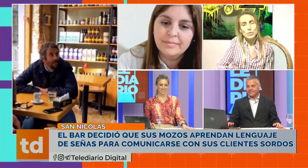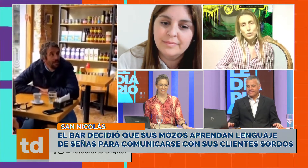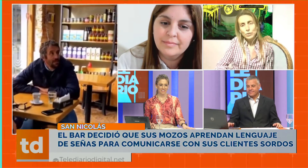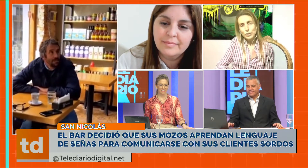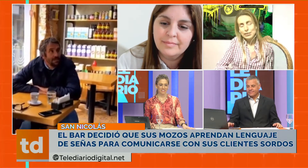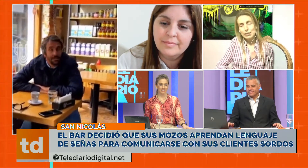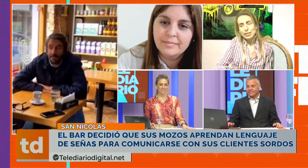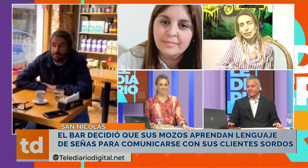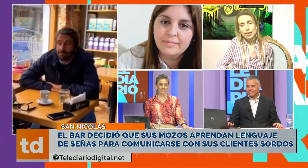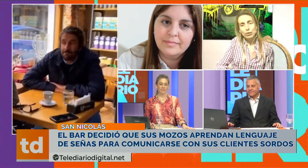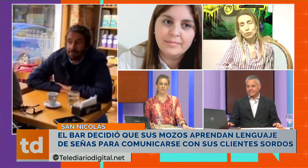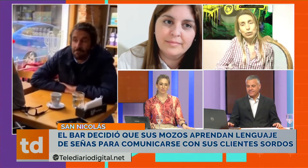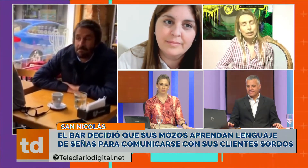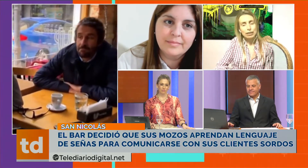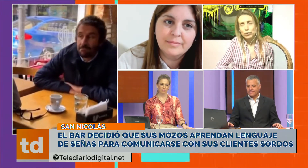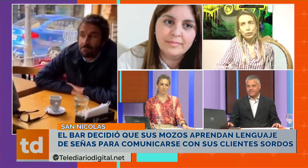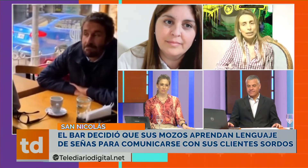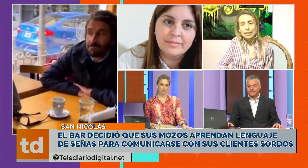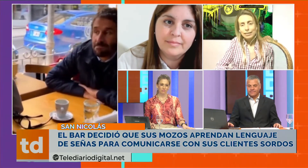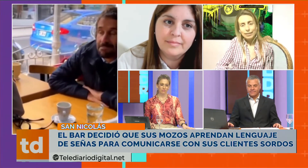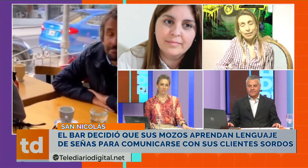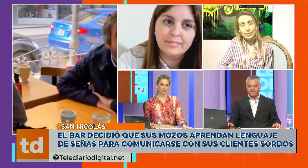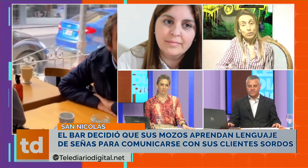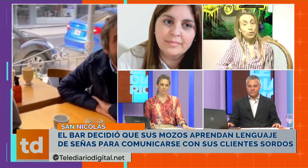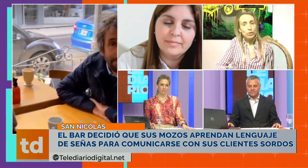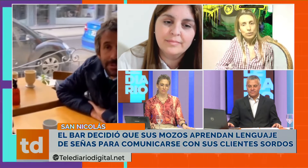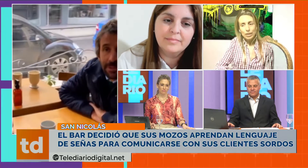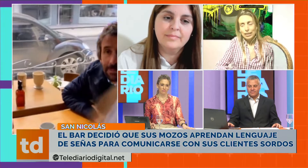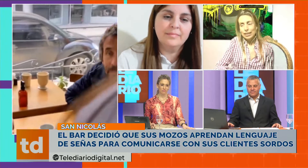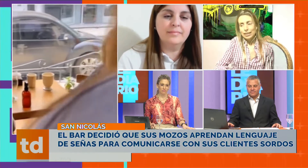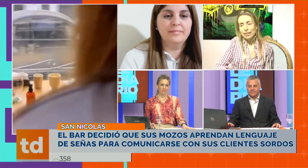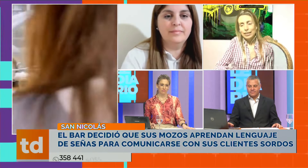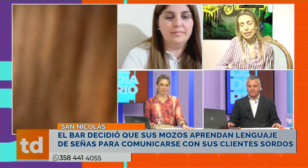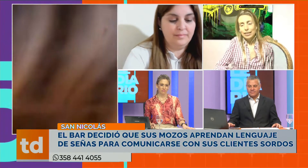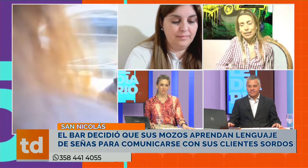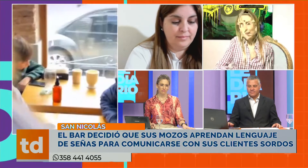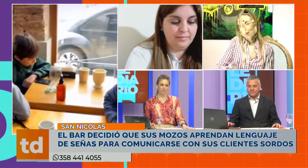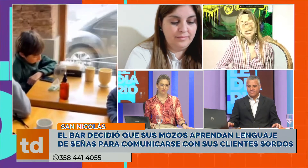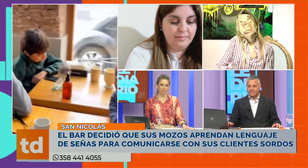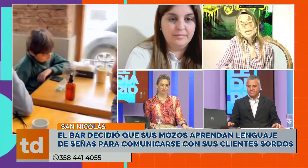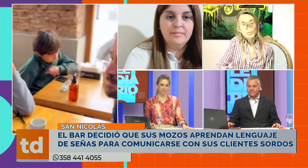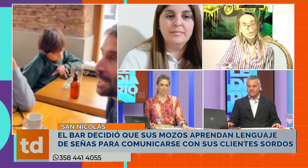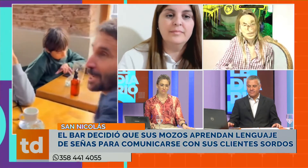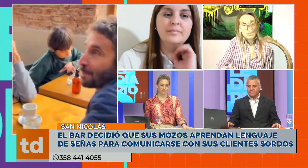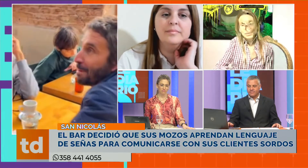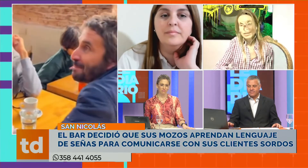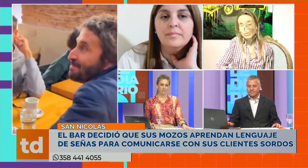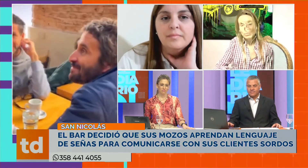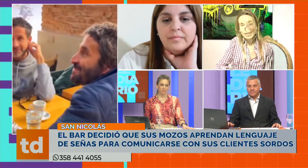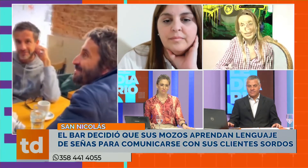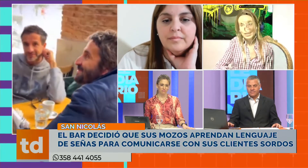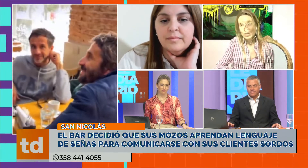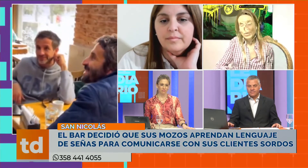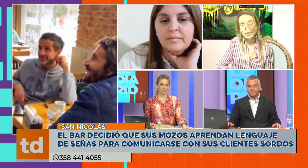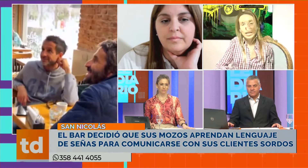situación donde se presentaron dos o tres clientes sordos y no nos gustó cómo actuábamos en ese momento